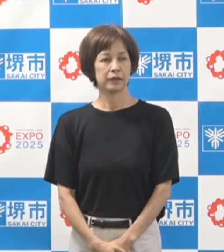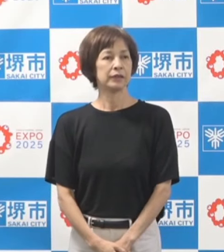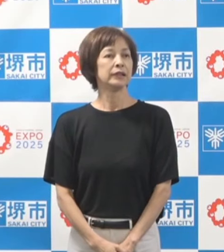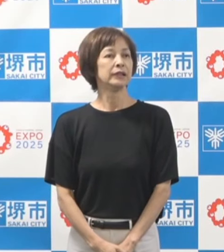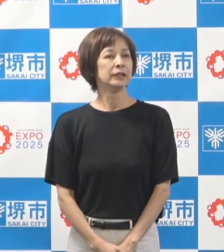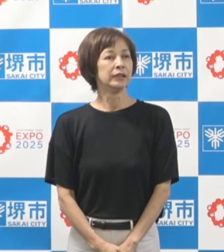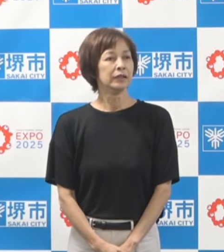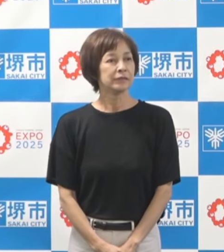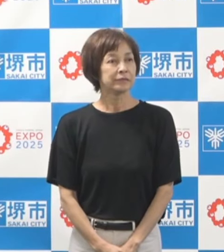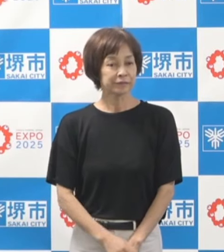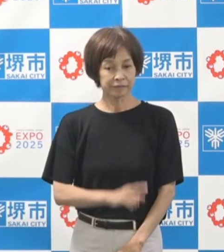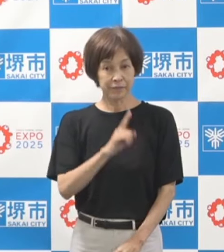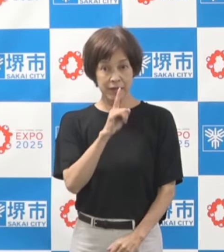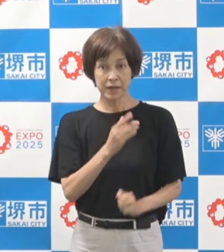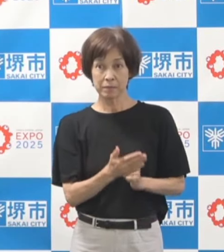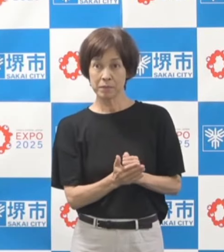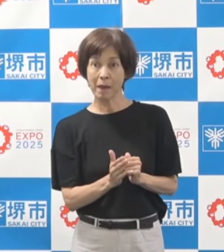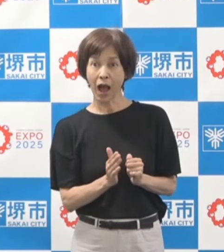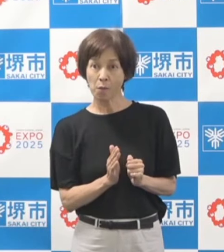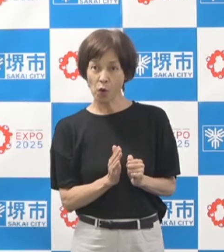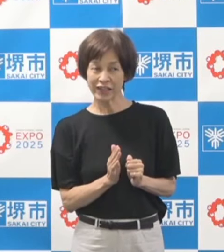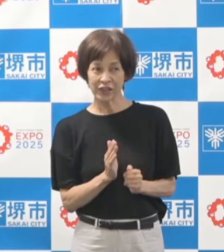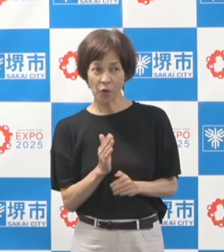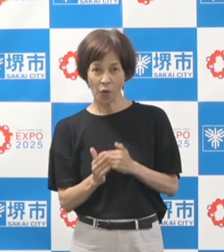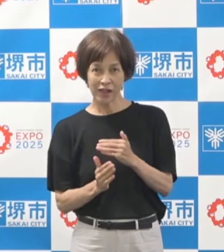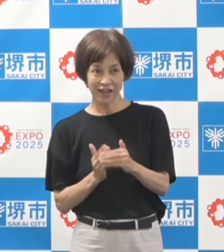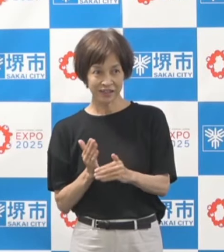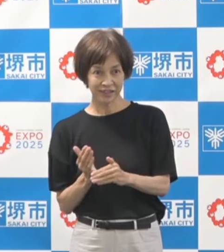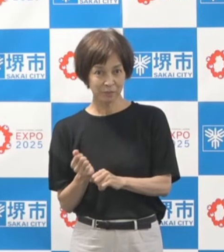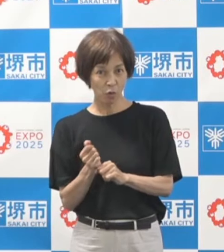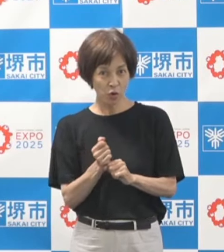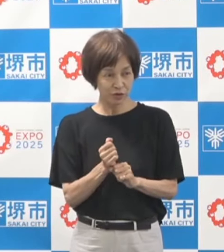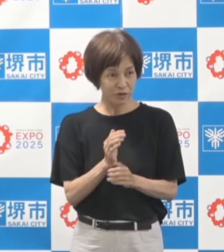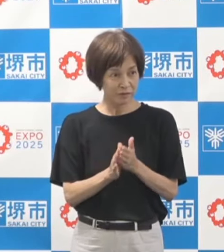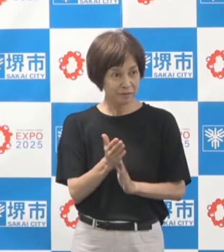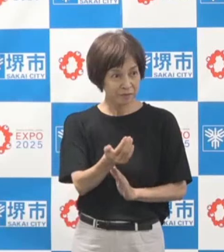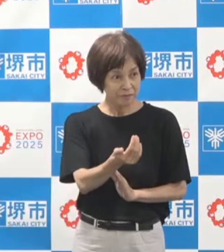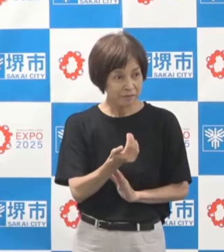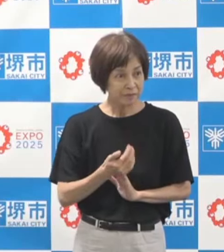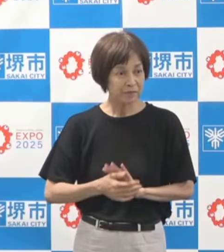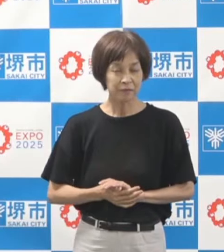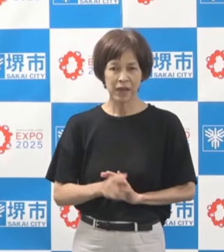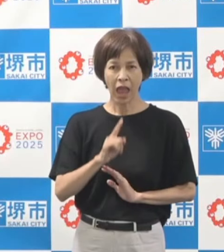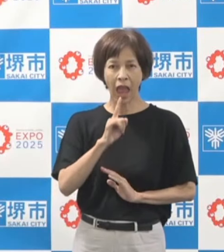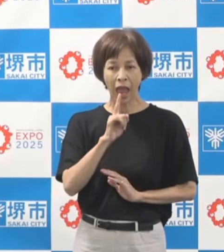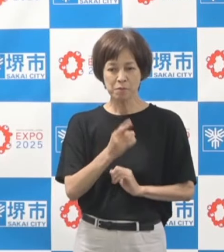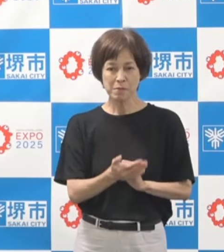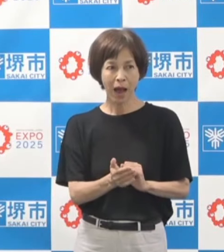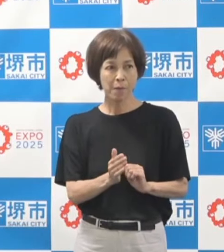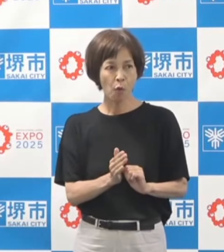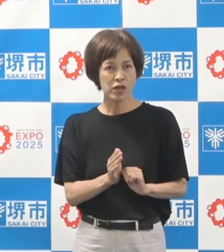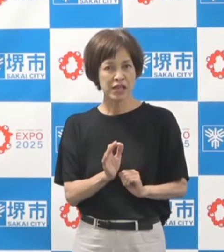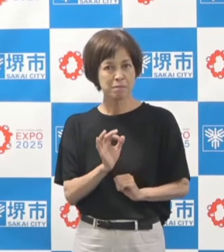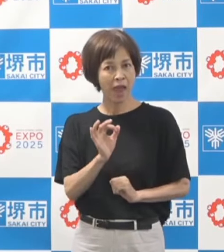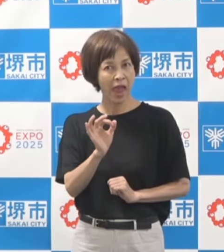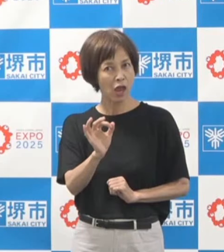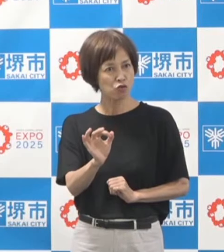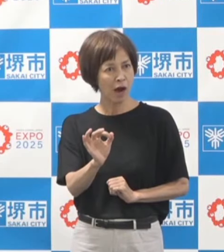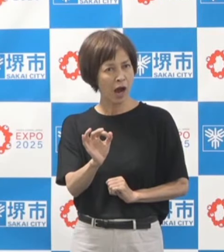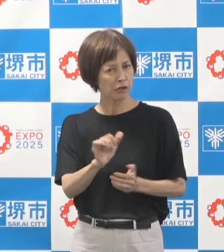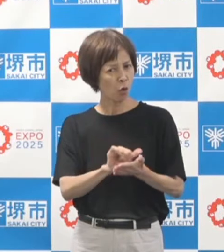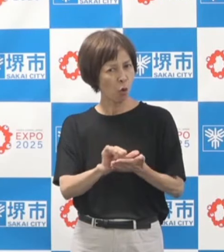ちょっと 見守りの、 はい、 戻っちゃうんですけど、お聞きするの気の毒かもしれないですけど、見守りメールは結局 どれぐらい登